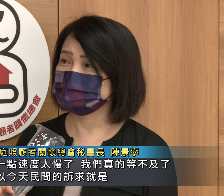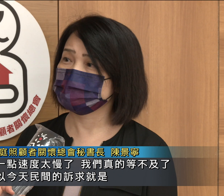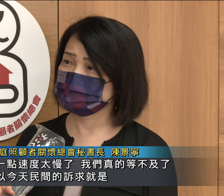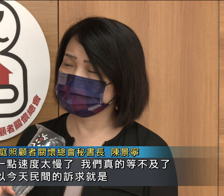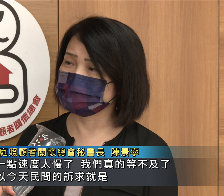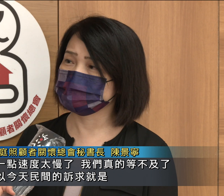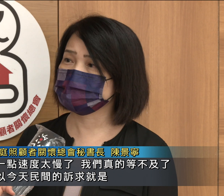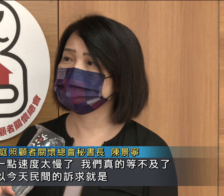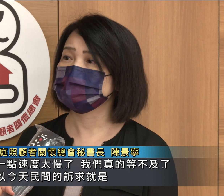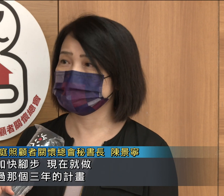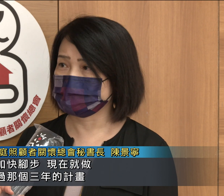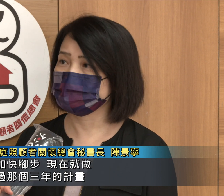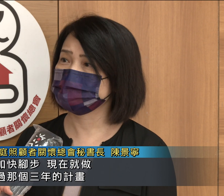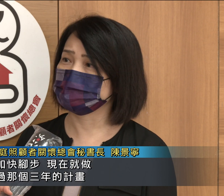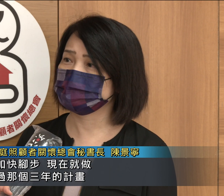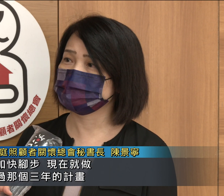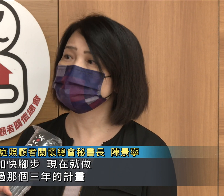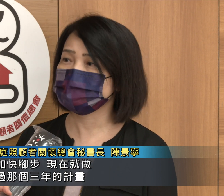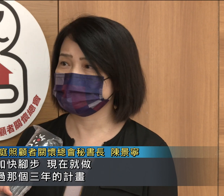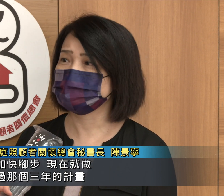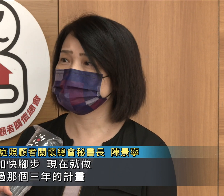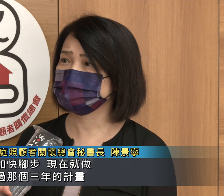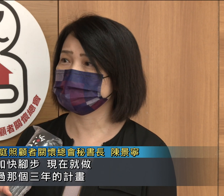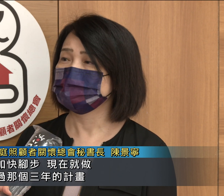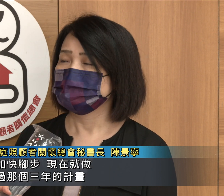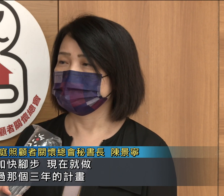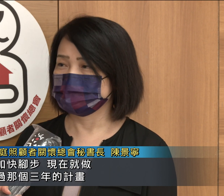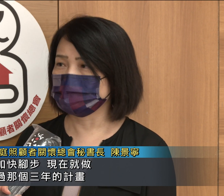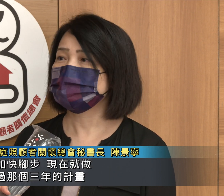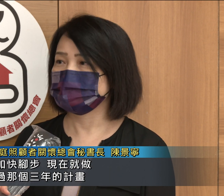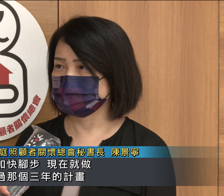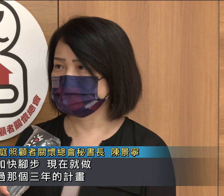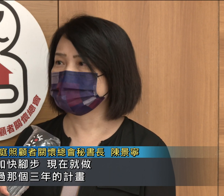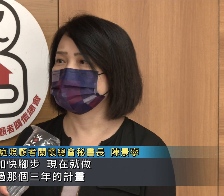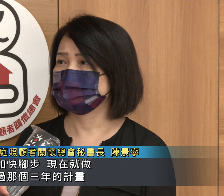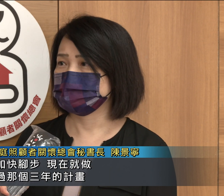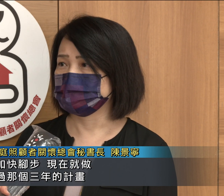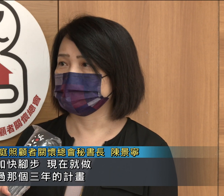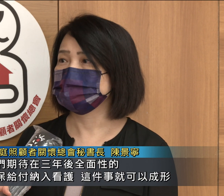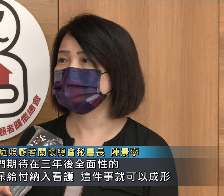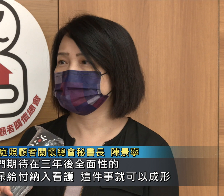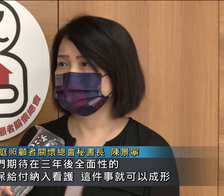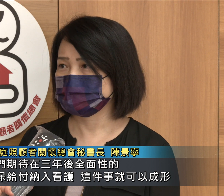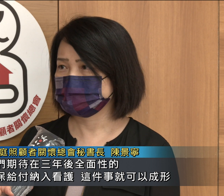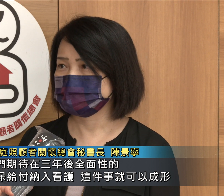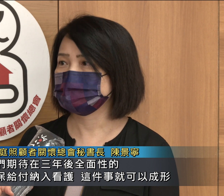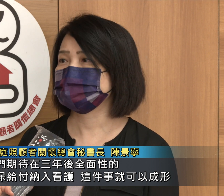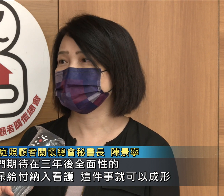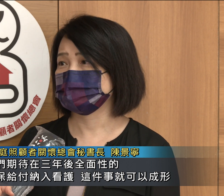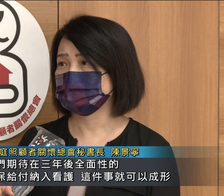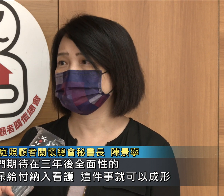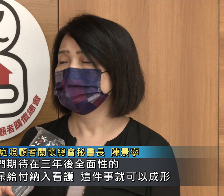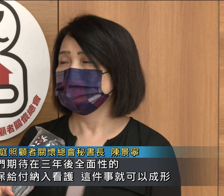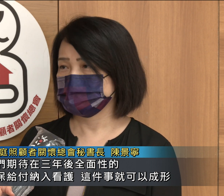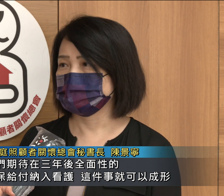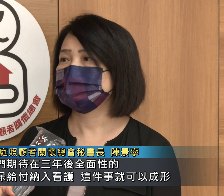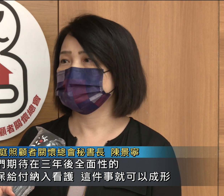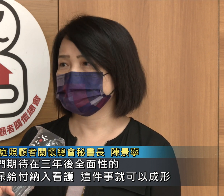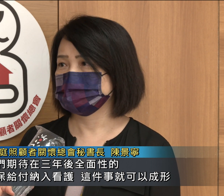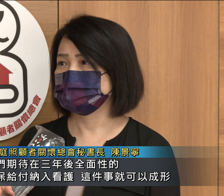诉求就是要加快脚步，现在就做。通过那个三年的计划，我们希望在期待在三年后全面性的健